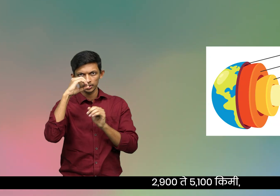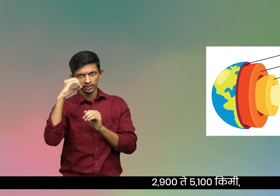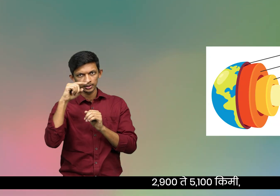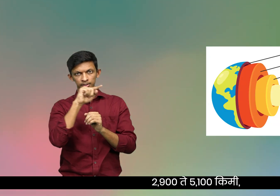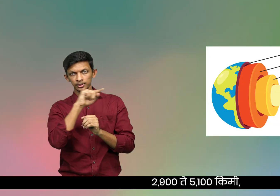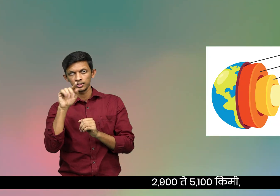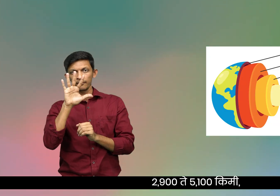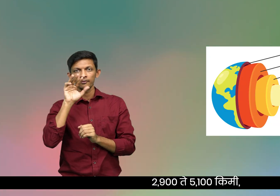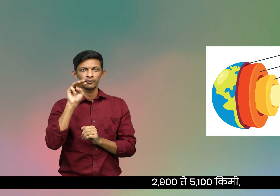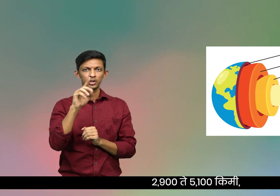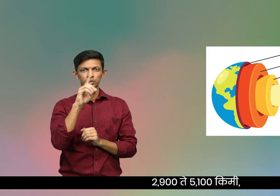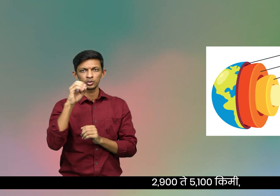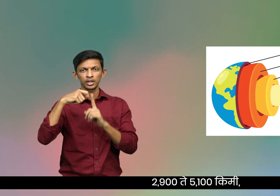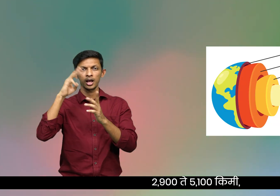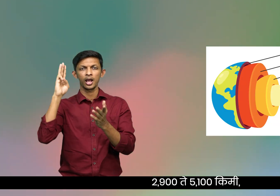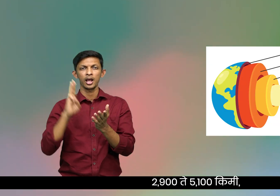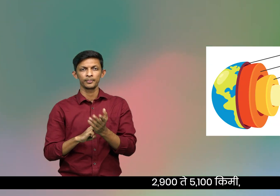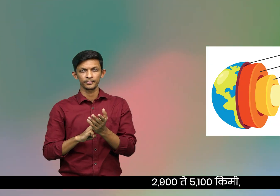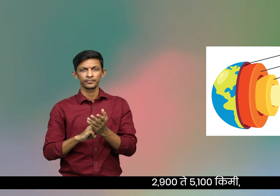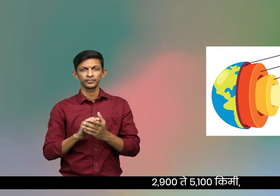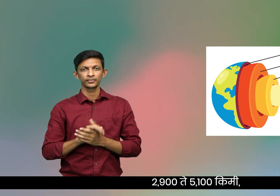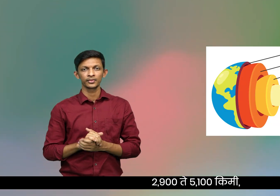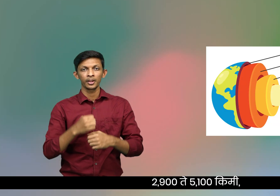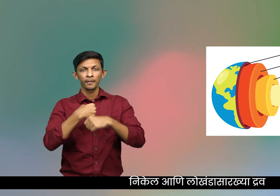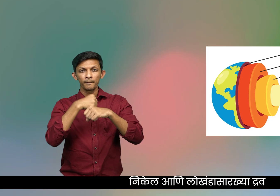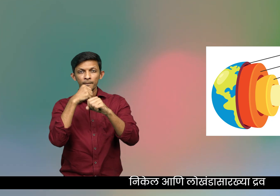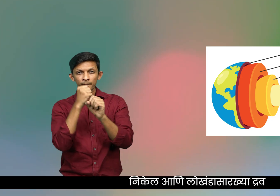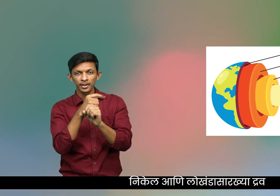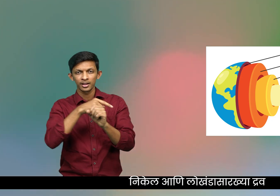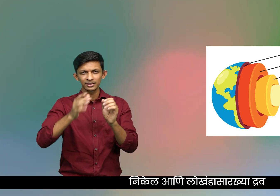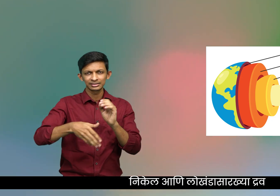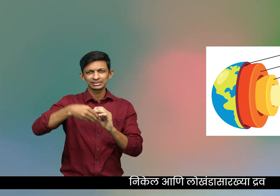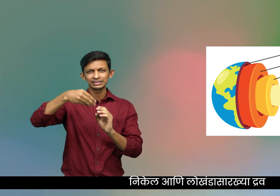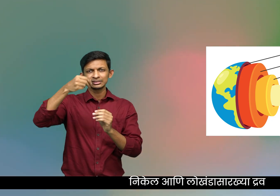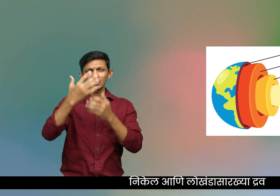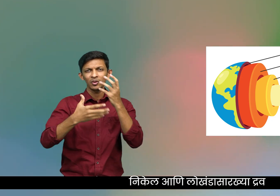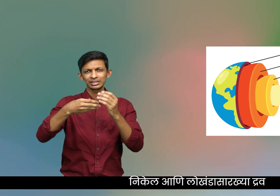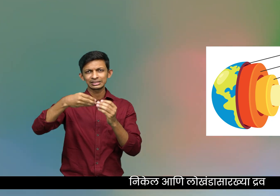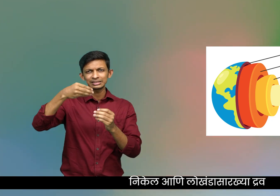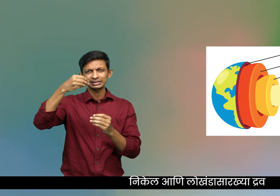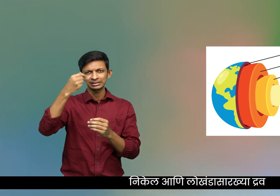2900 ते 5100 किमी निकेल आणि लोखंडासारख्या द्रव